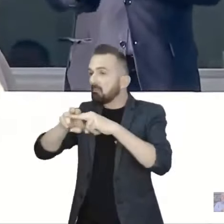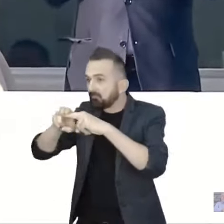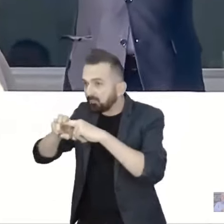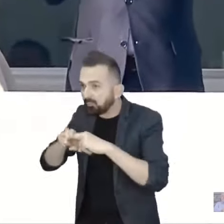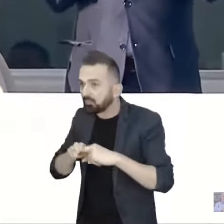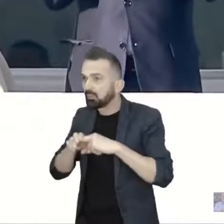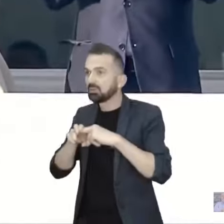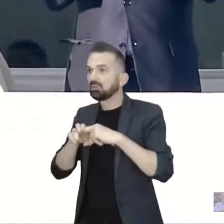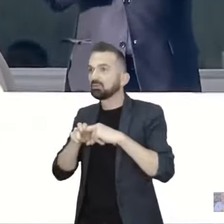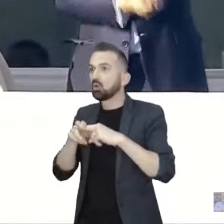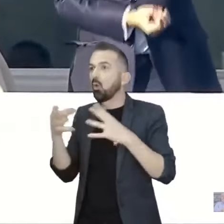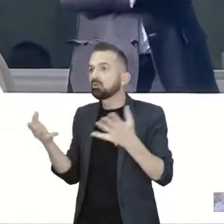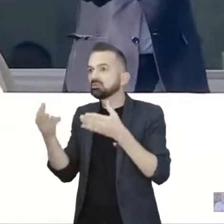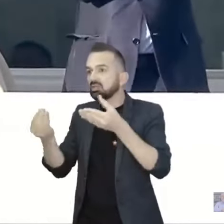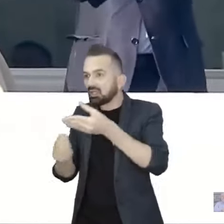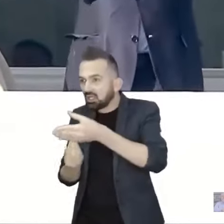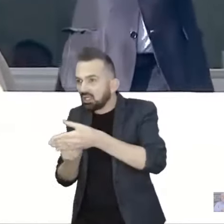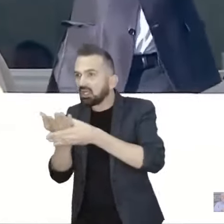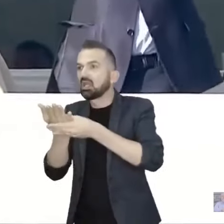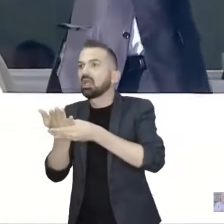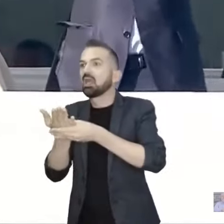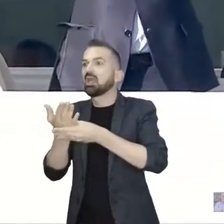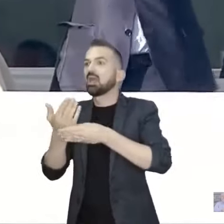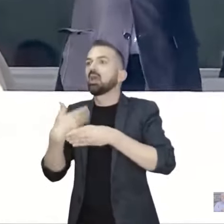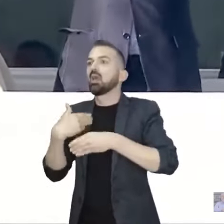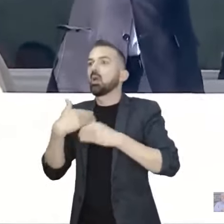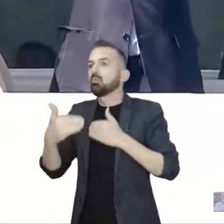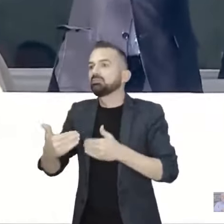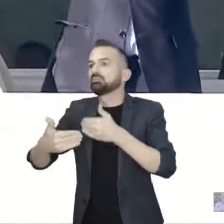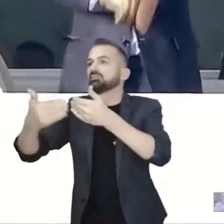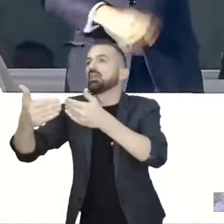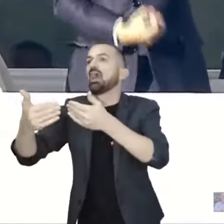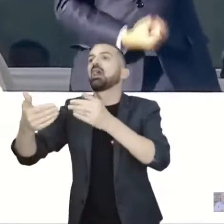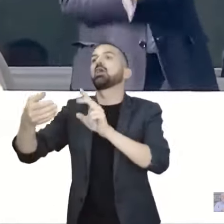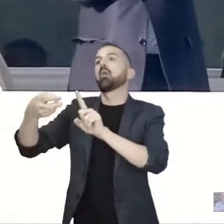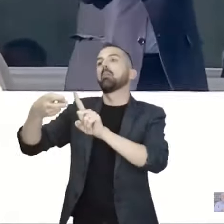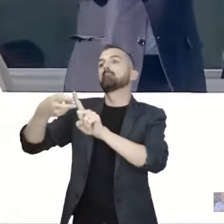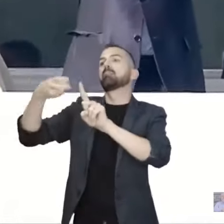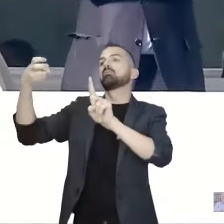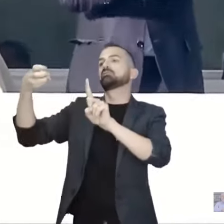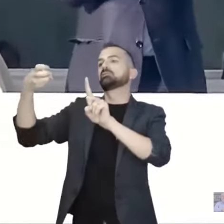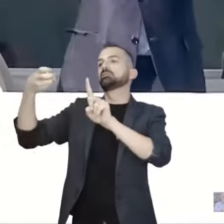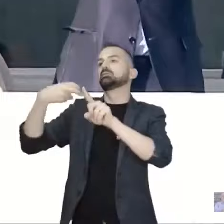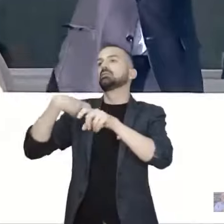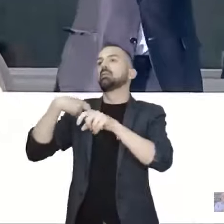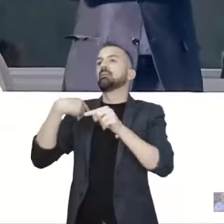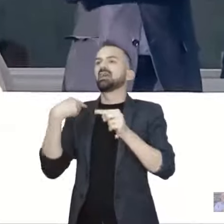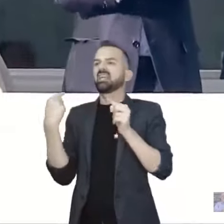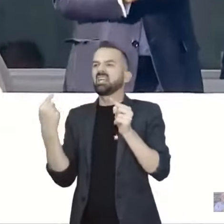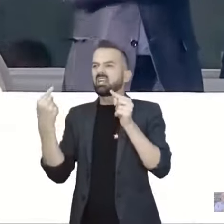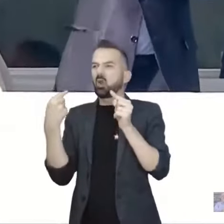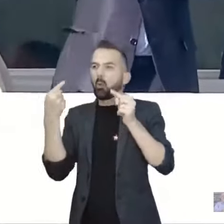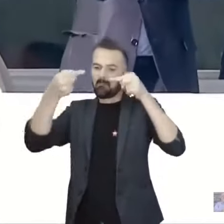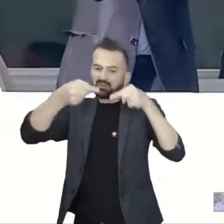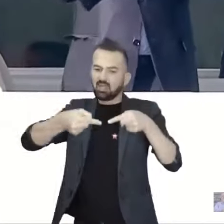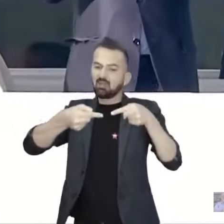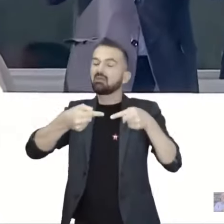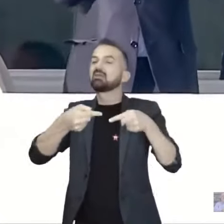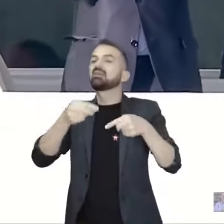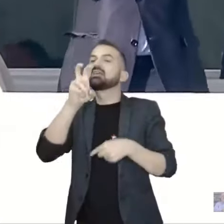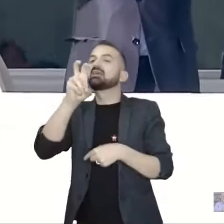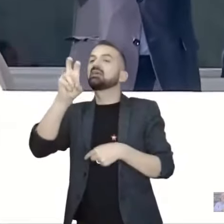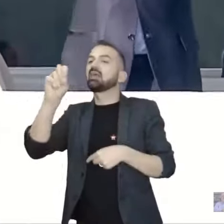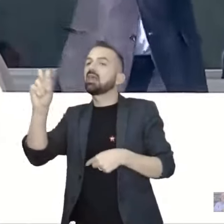estamos criando o Ministério dos Povos Indígenas para combater 500 anos de desigualdade.